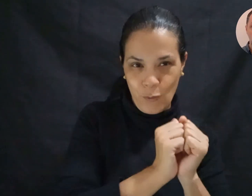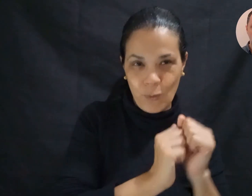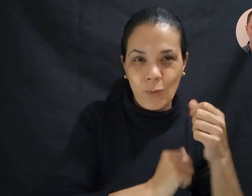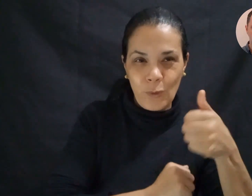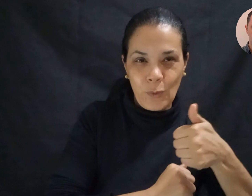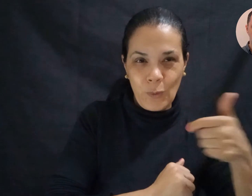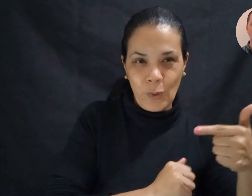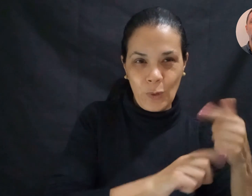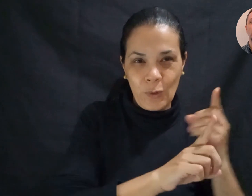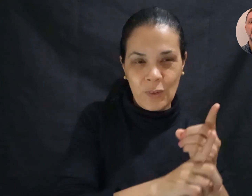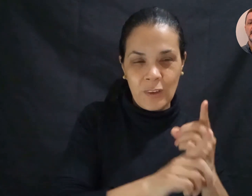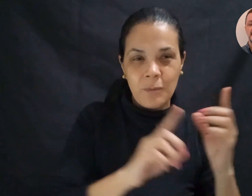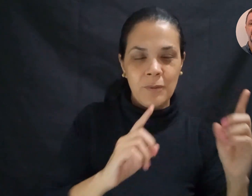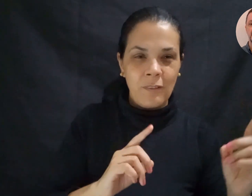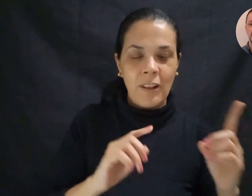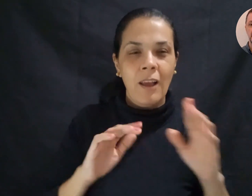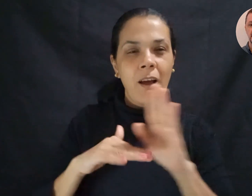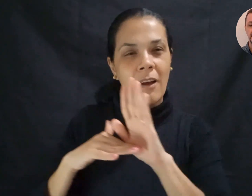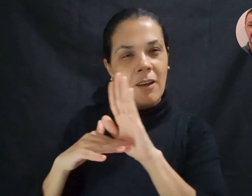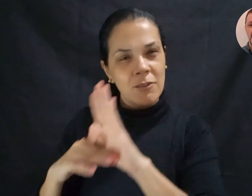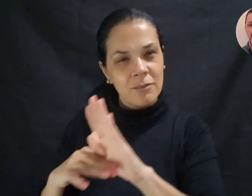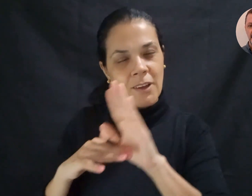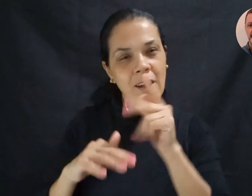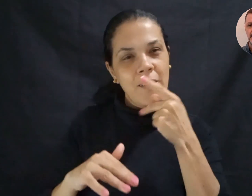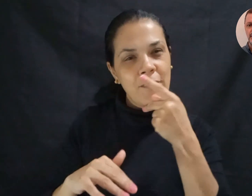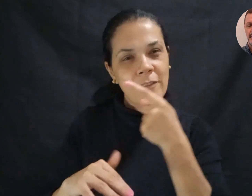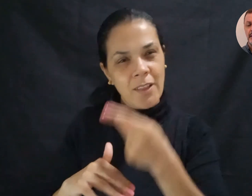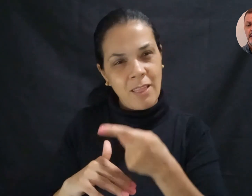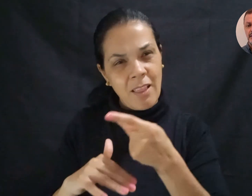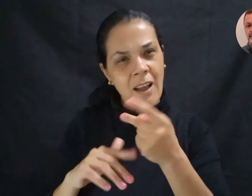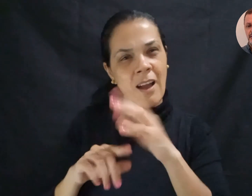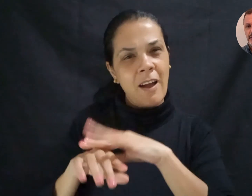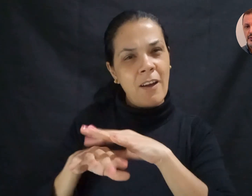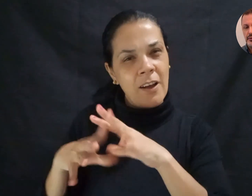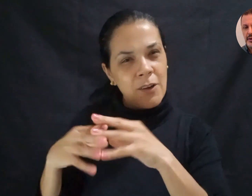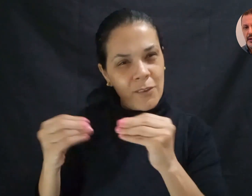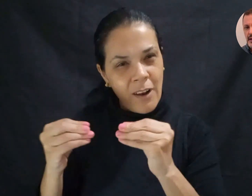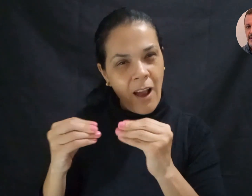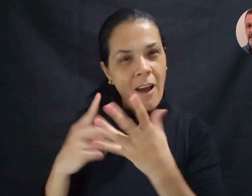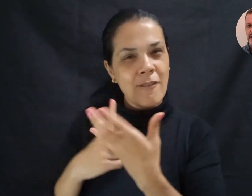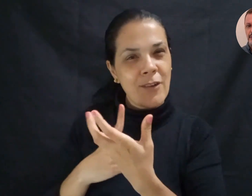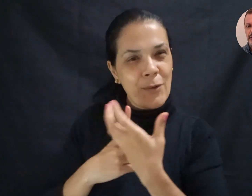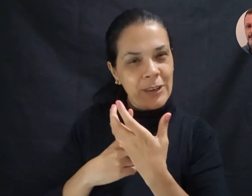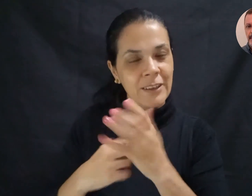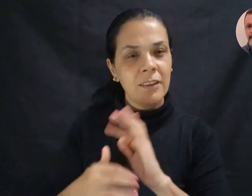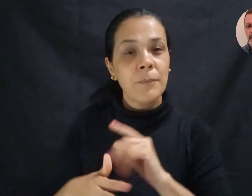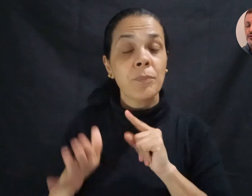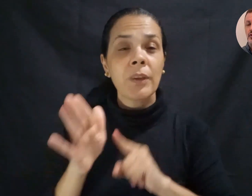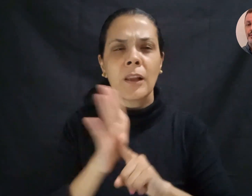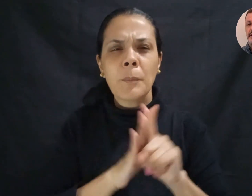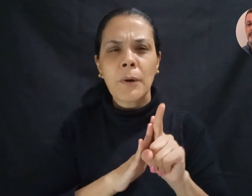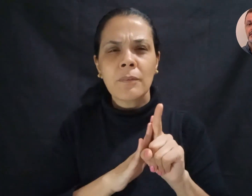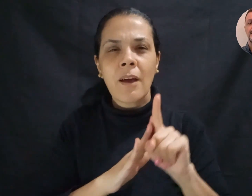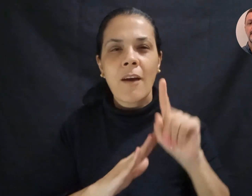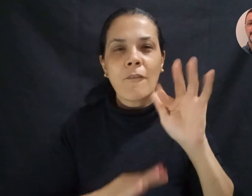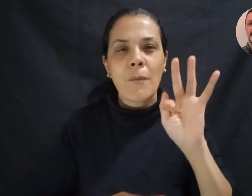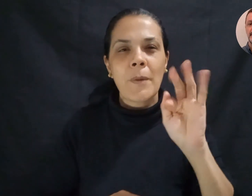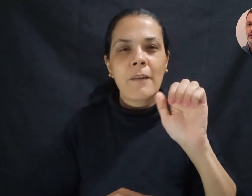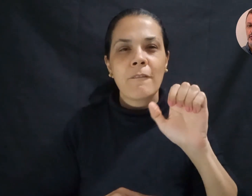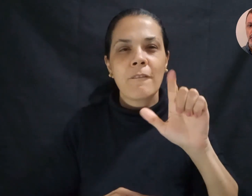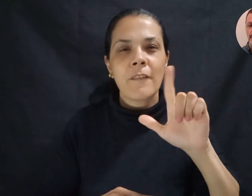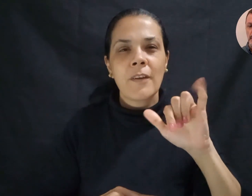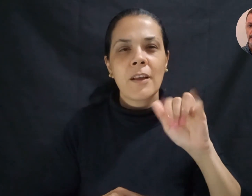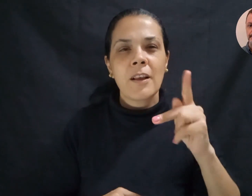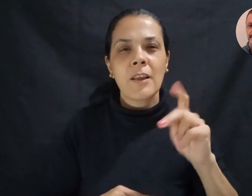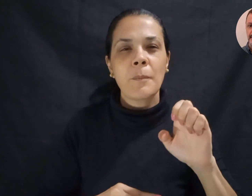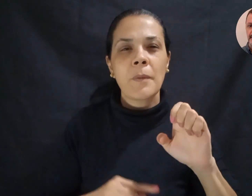promovia curas, acolhia as pessoas. A certa altura, Jesus pergunta a Filipe: onde compraremos pão para que